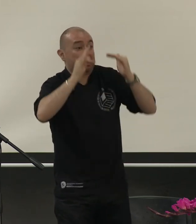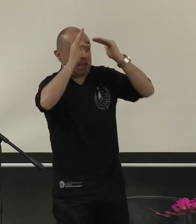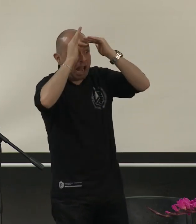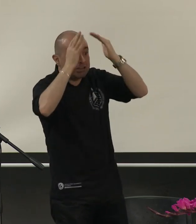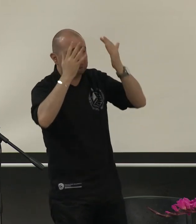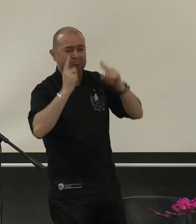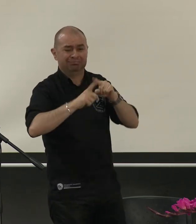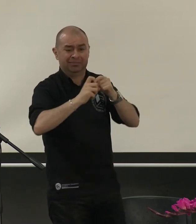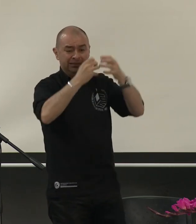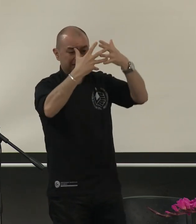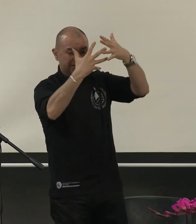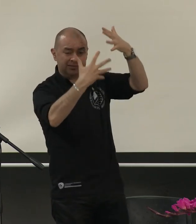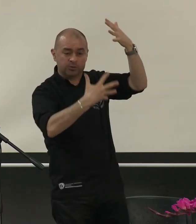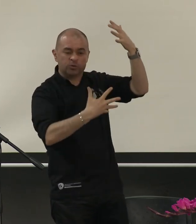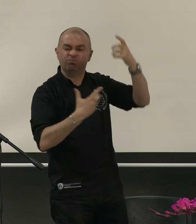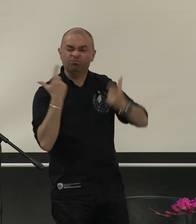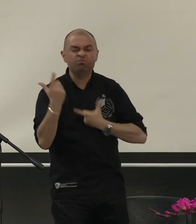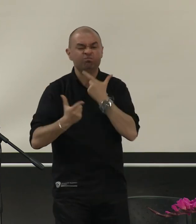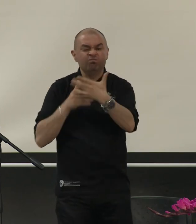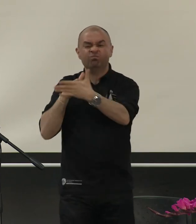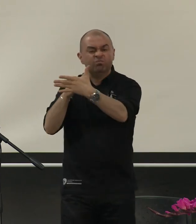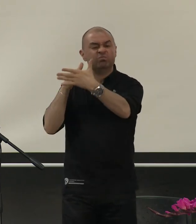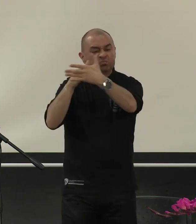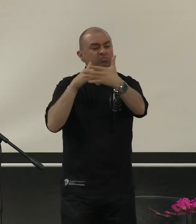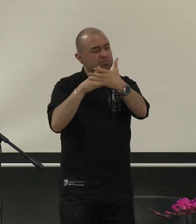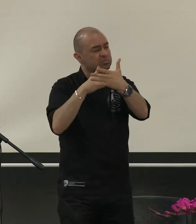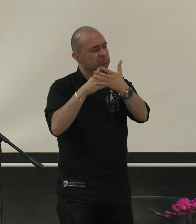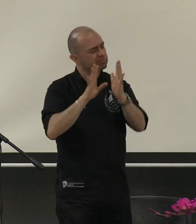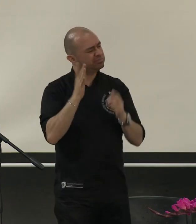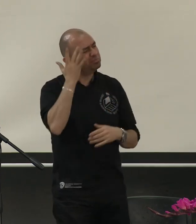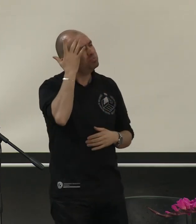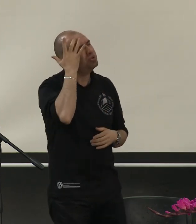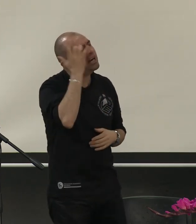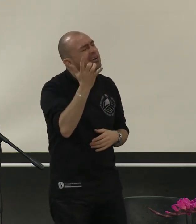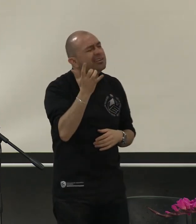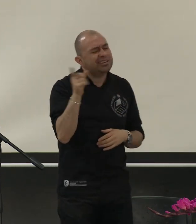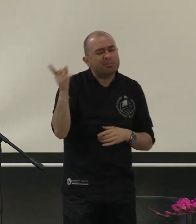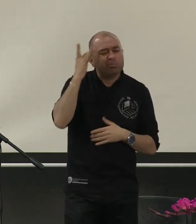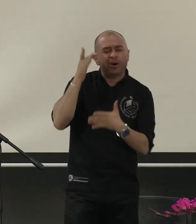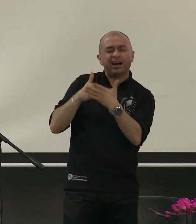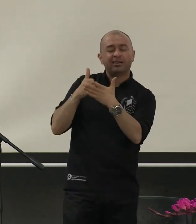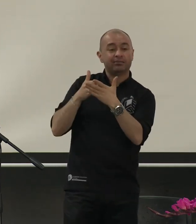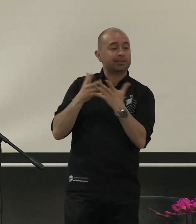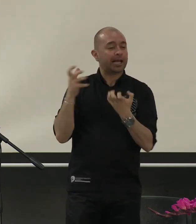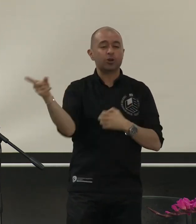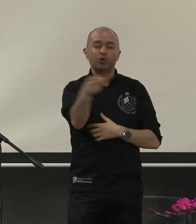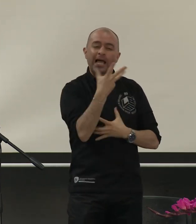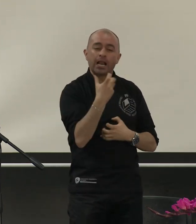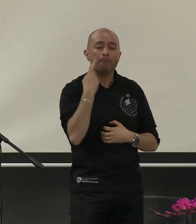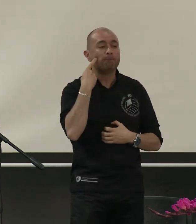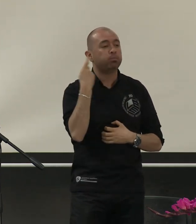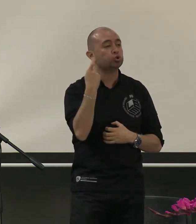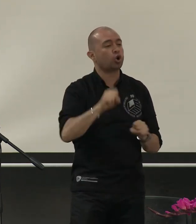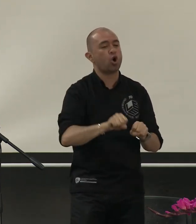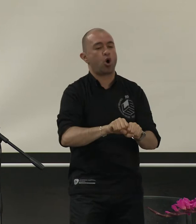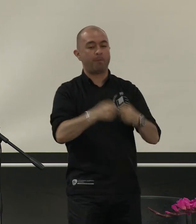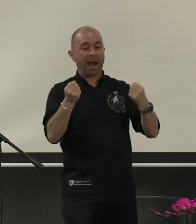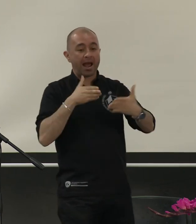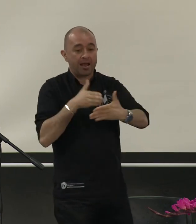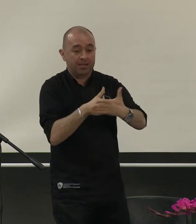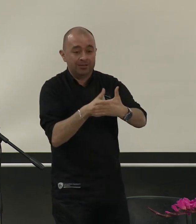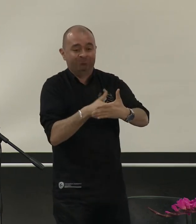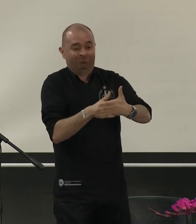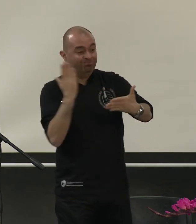hemos pasado por diferentes enfoques por diferentes momentos luchas que han permitido sus cambios